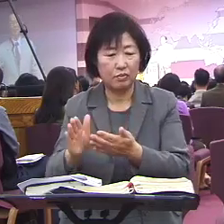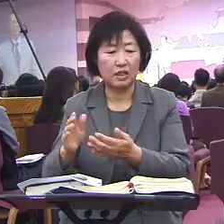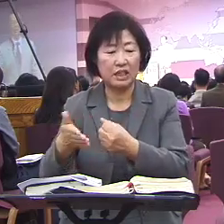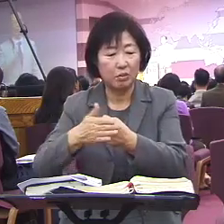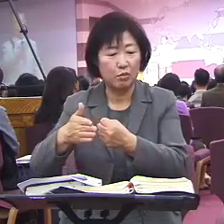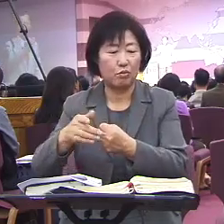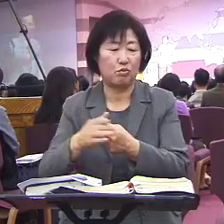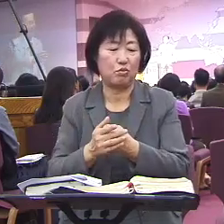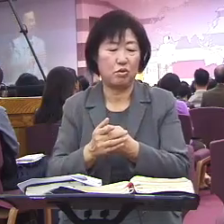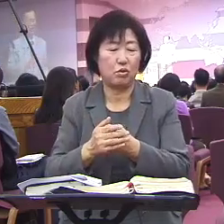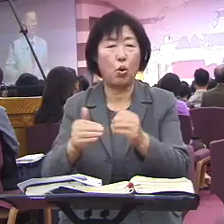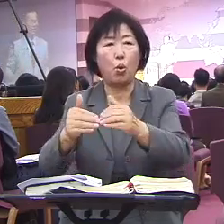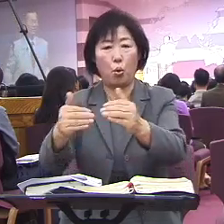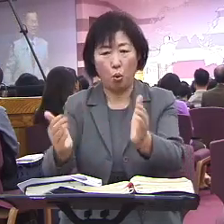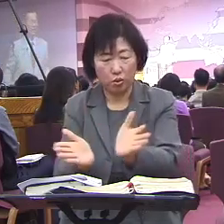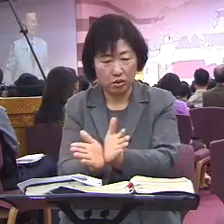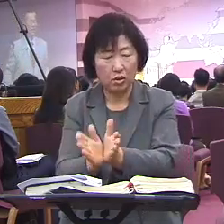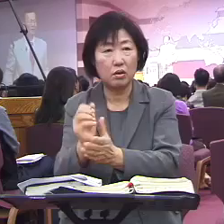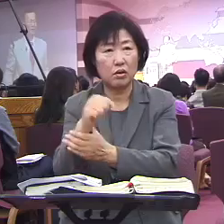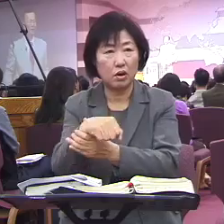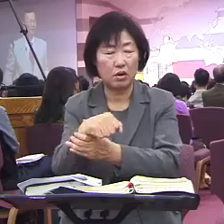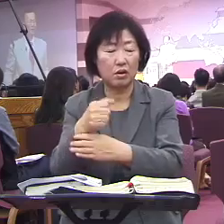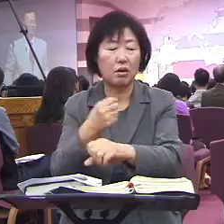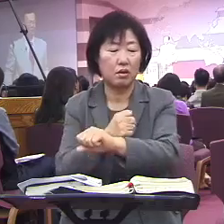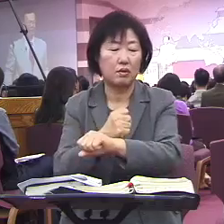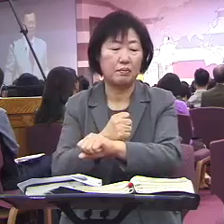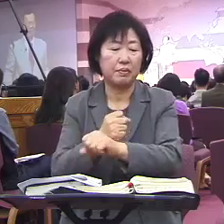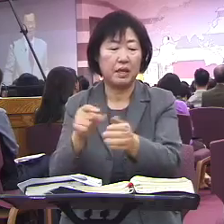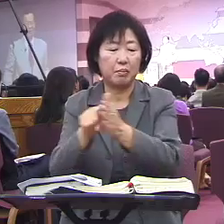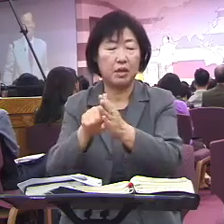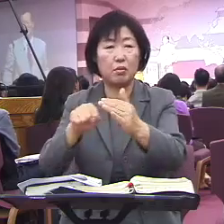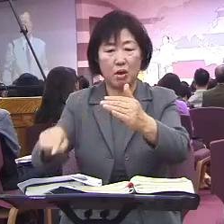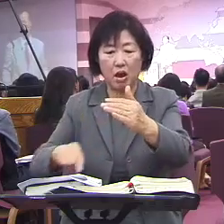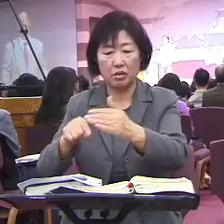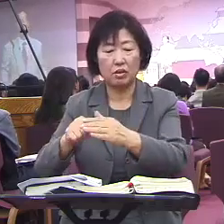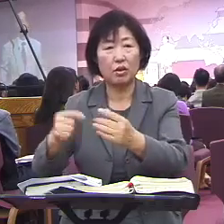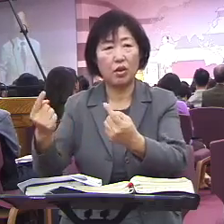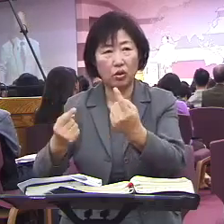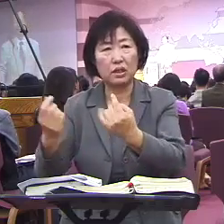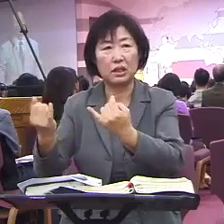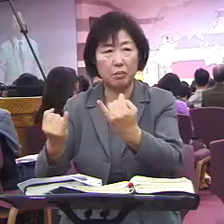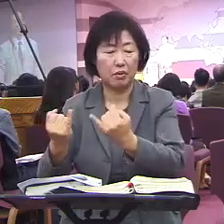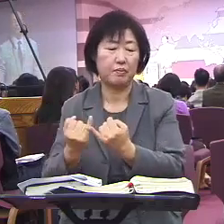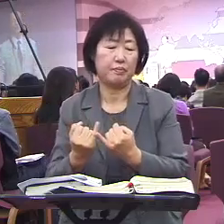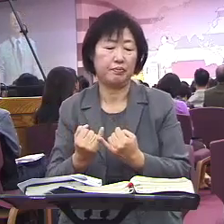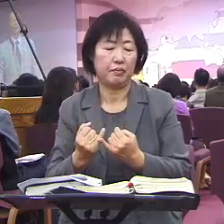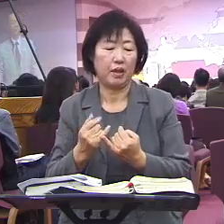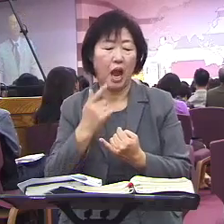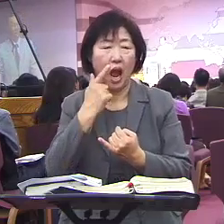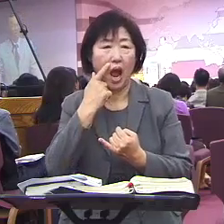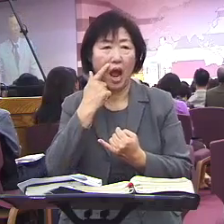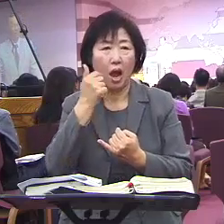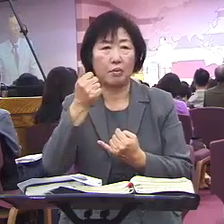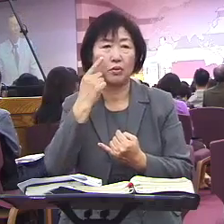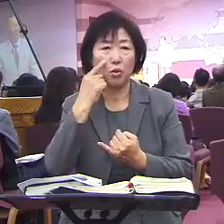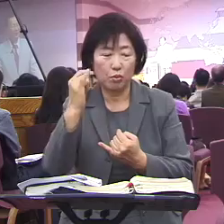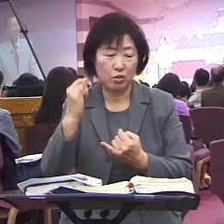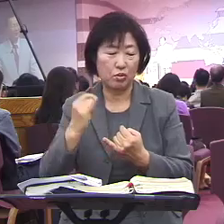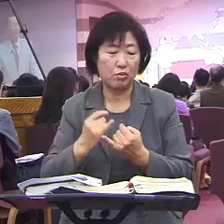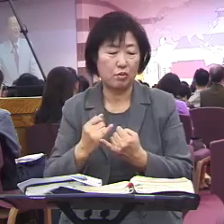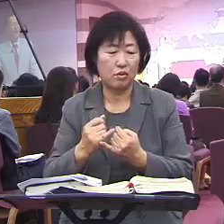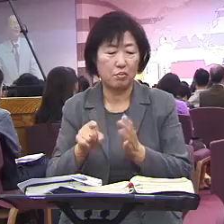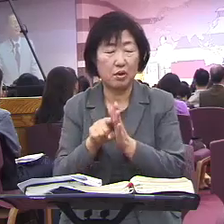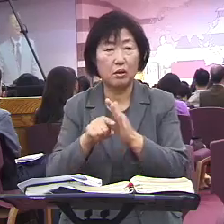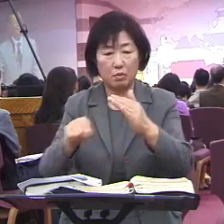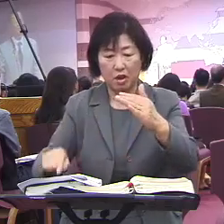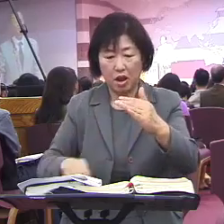그렇기 때문에 공동체를 허락하죠. 믿음 안에서 형제 자매, 아버님 어머니,